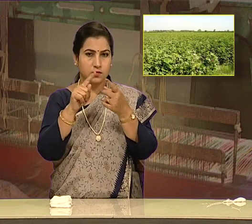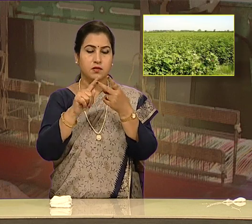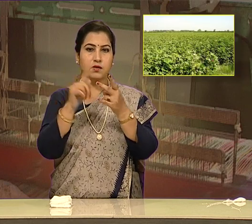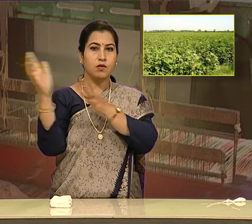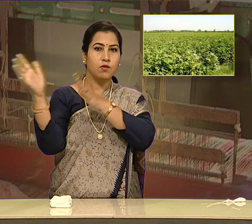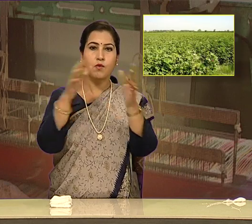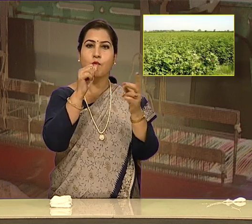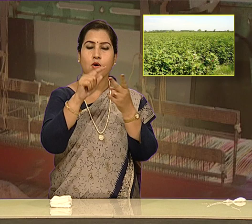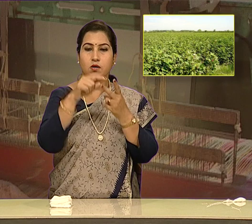उष्ण होती है।